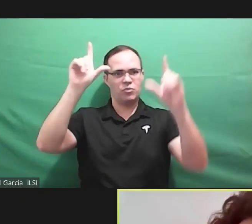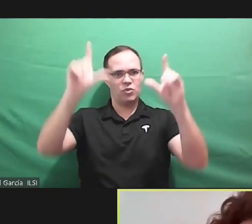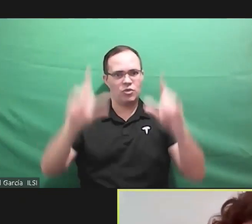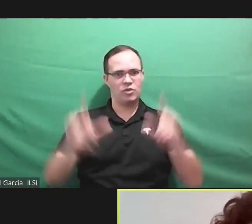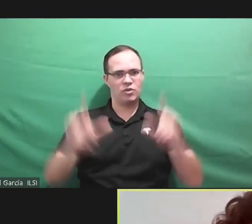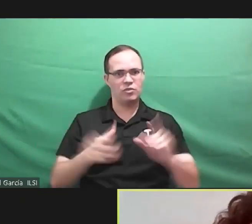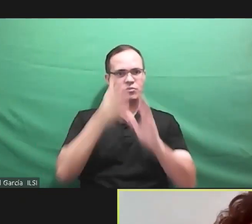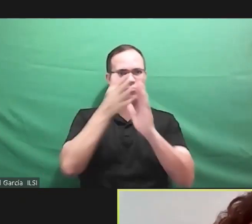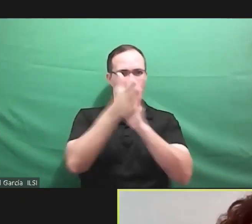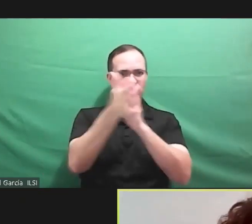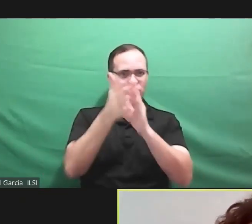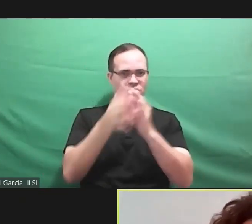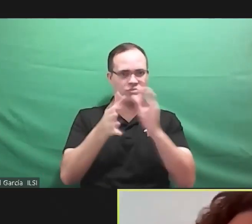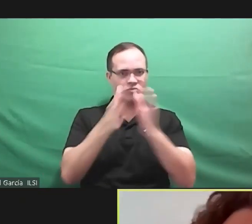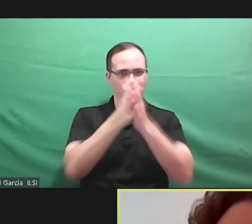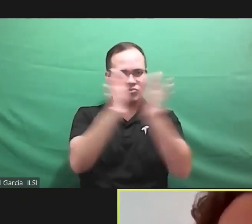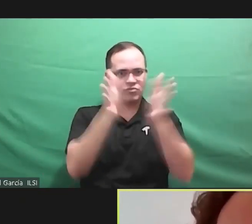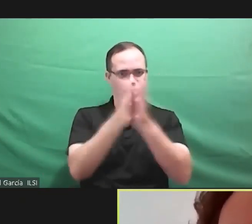Group.